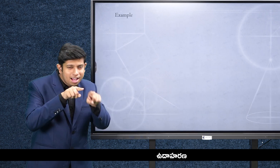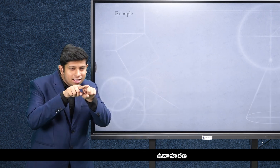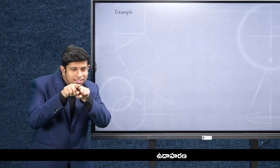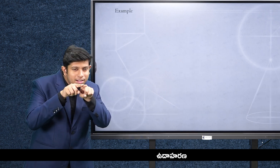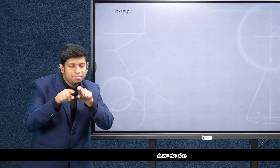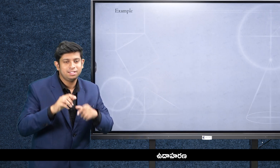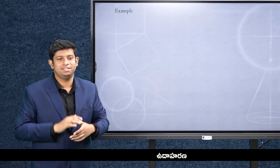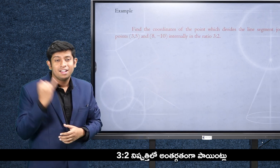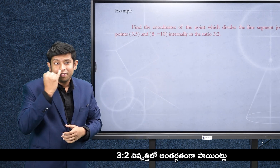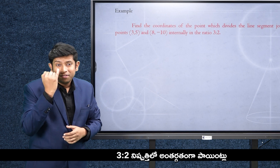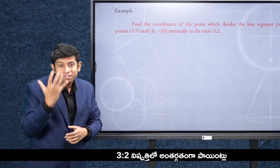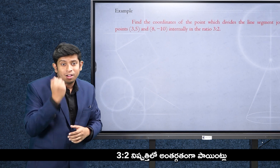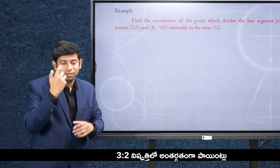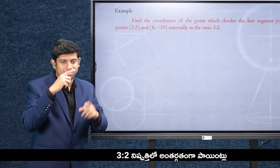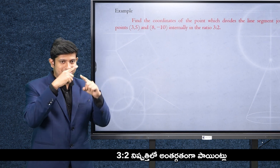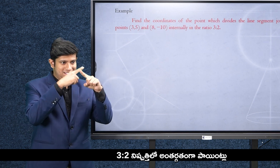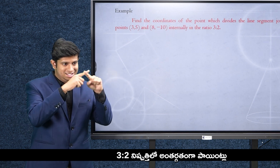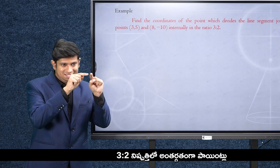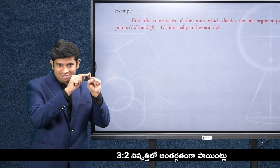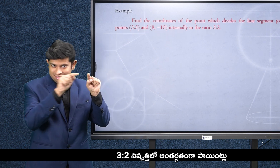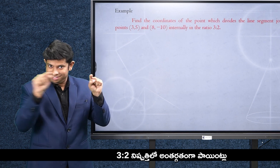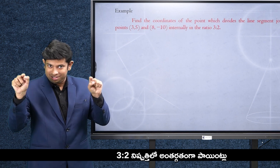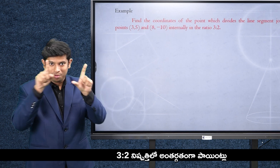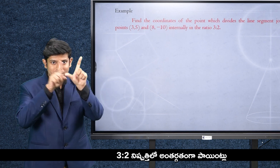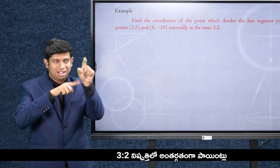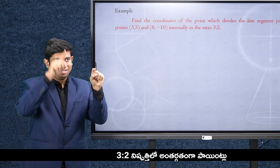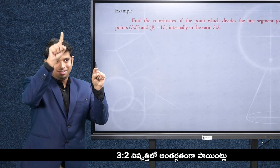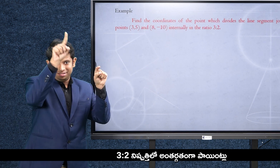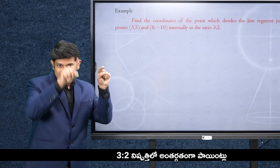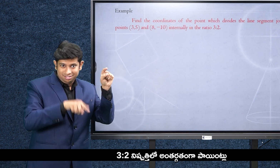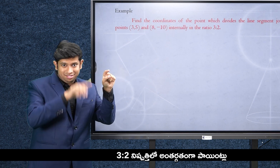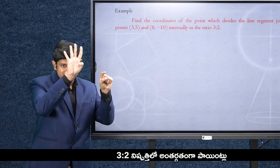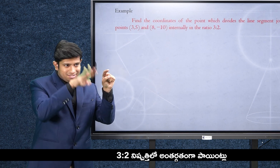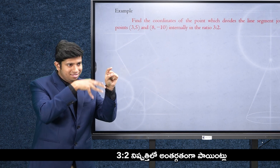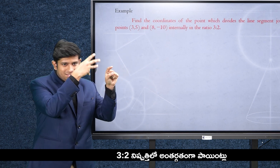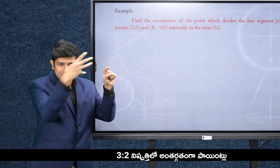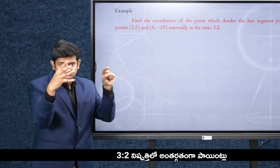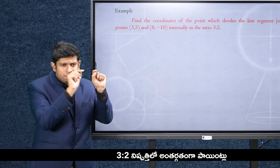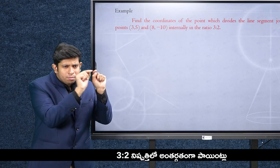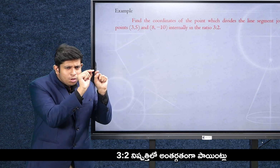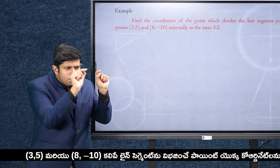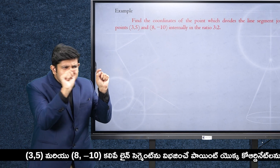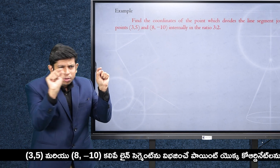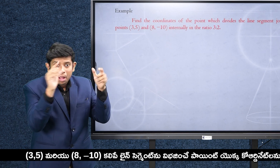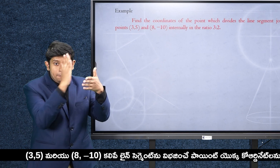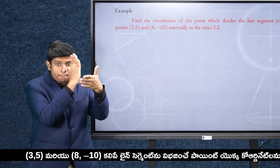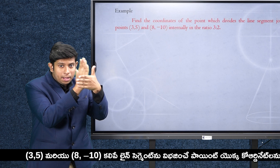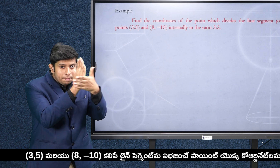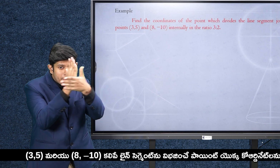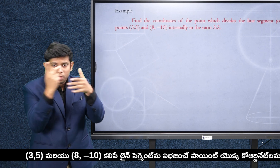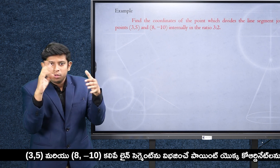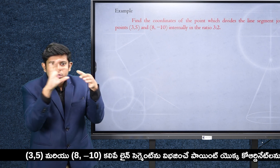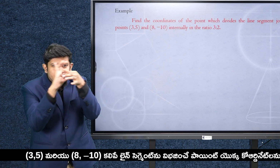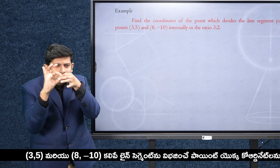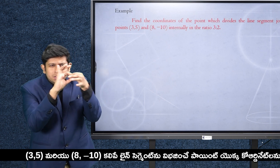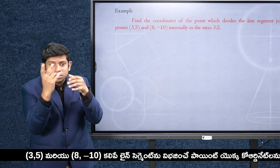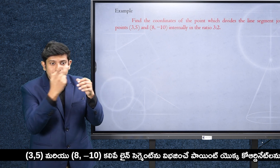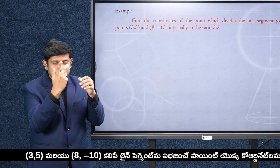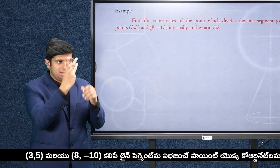ఉదాహరణ 3:2 నిష్పత్తిలో అంతర్గతంగా పాయింట్లు 3 5 మరియు